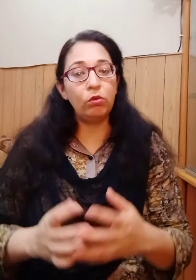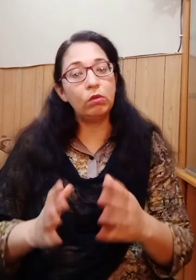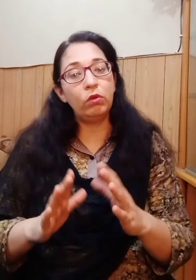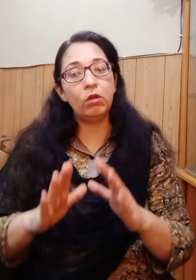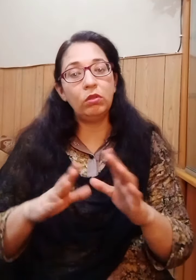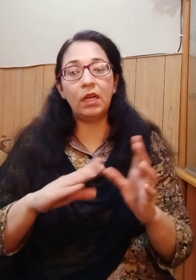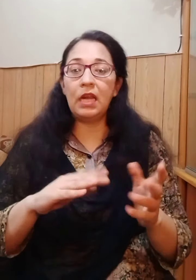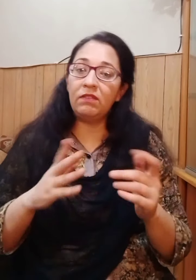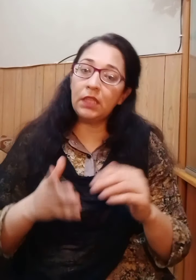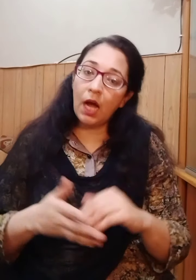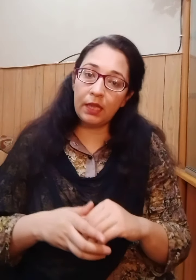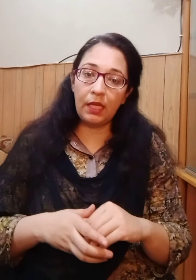नहीं